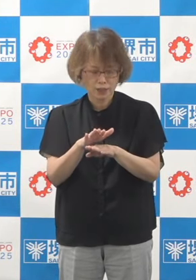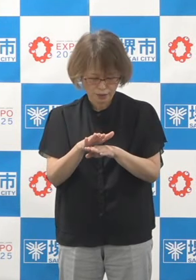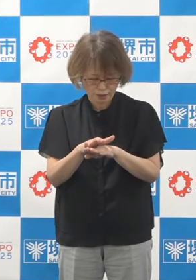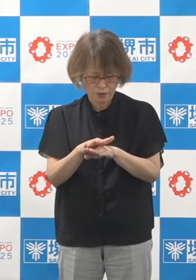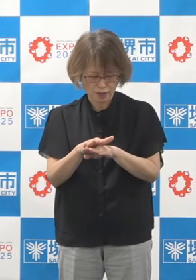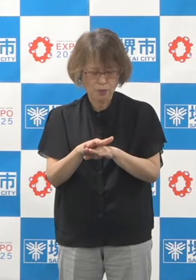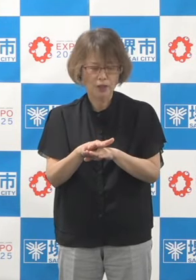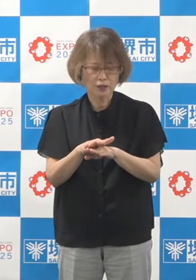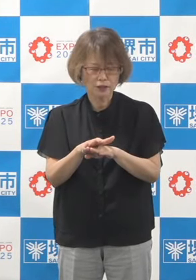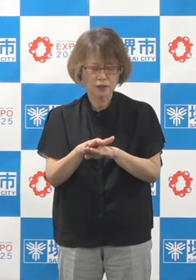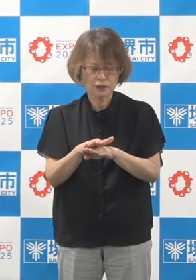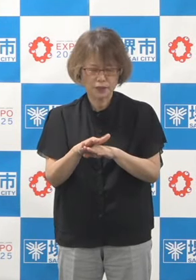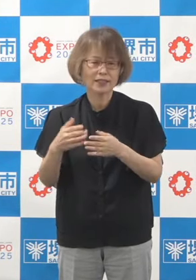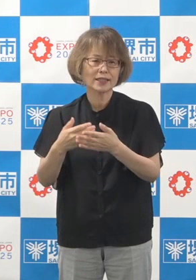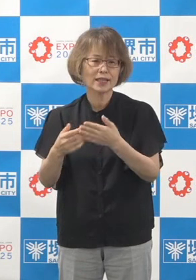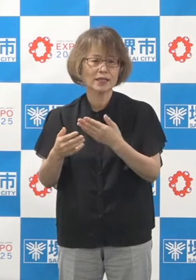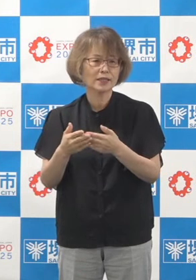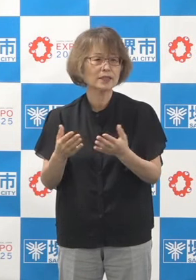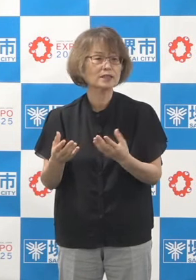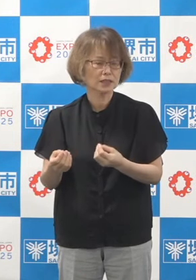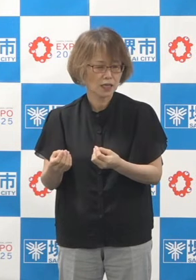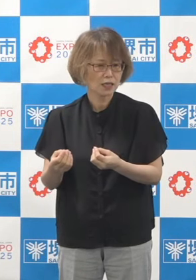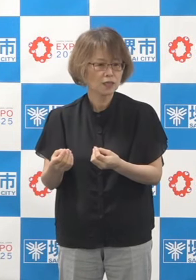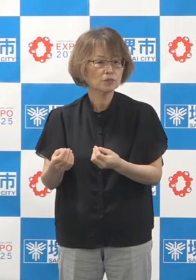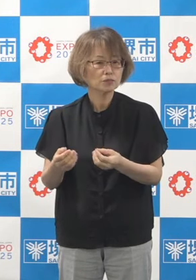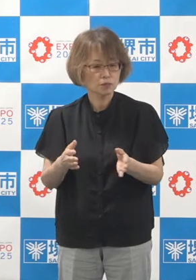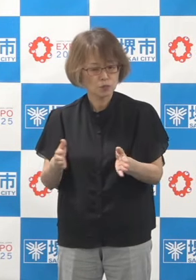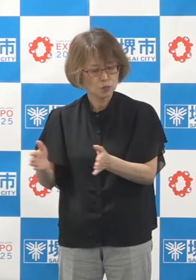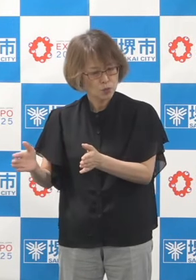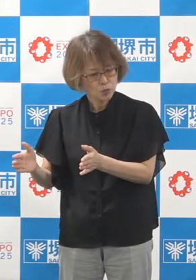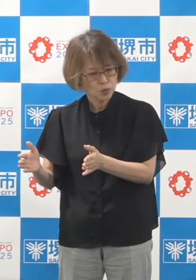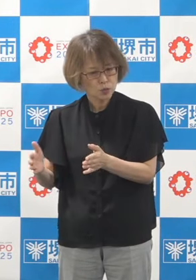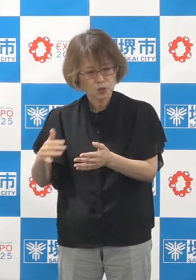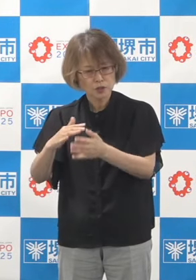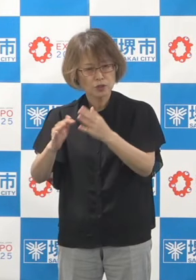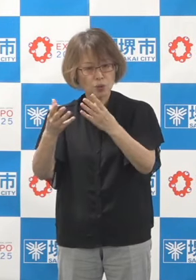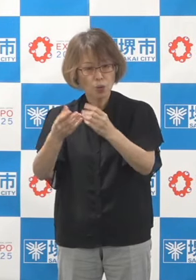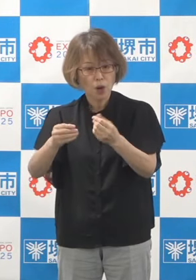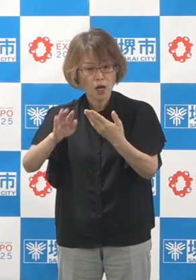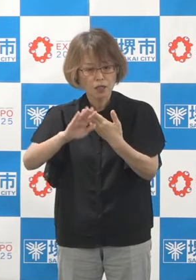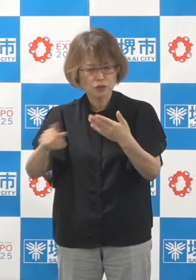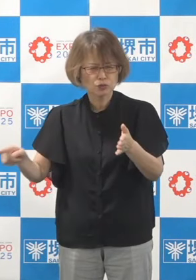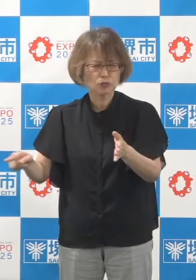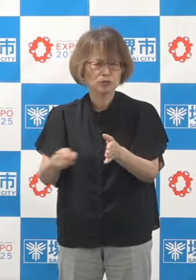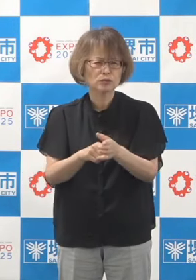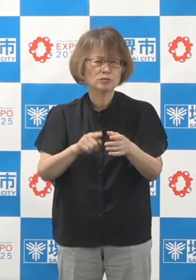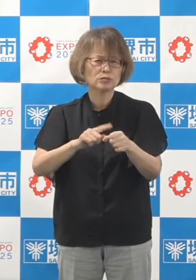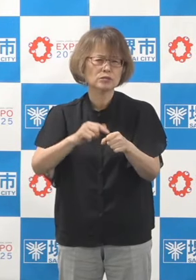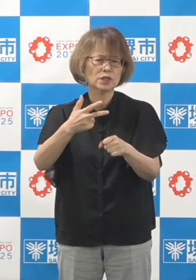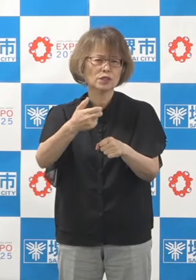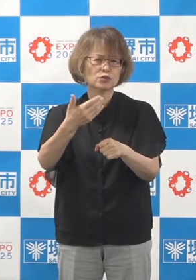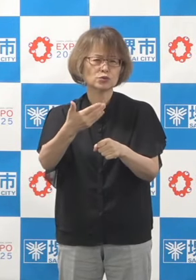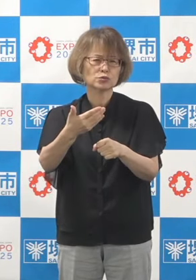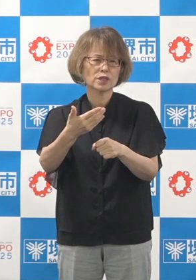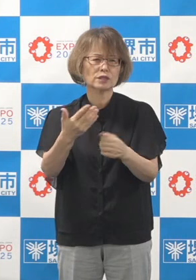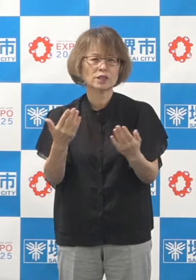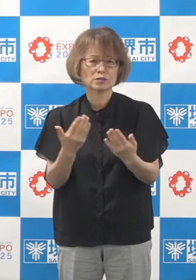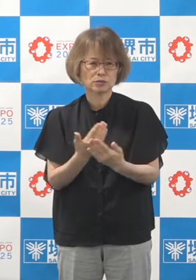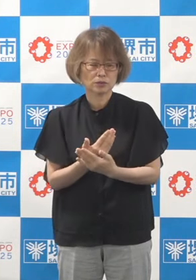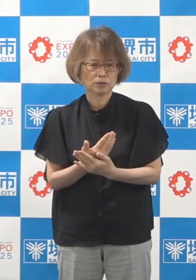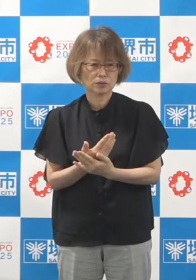。一方で、まもなく終戦から79年を経過しようとしていますので、実際